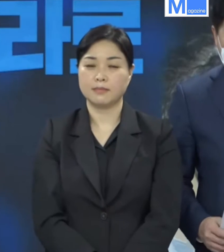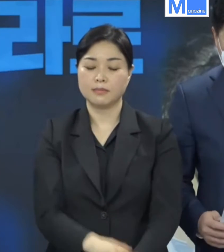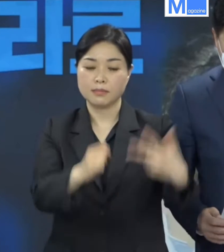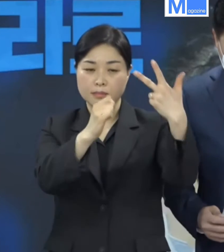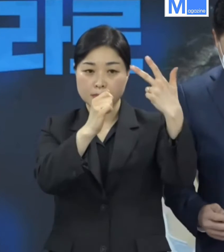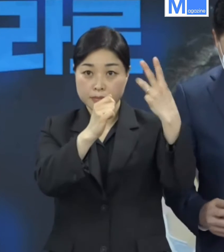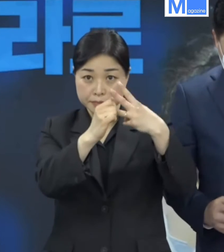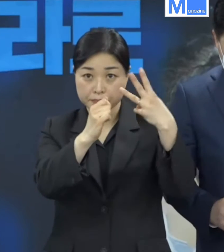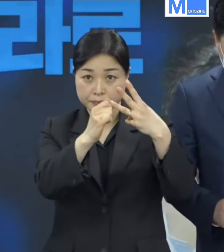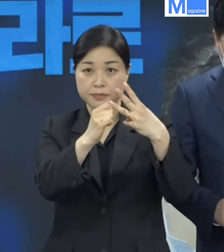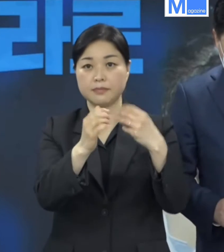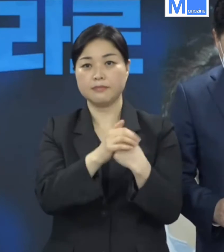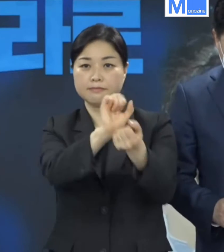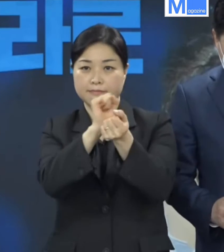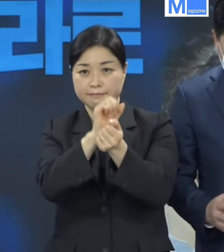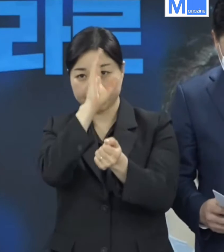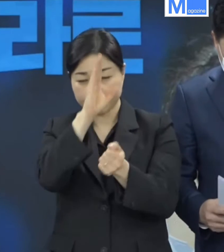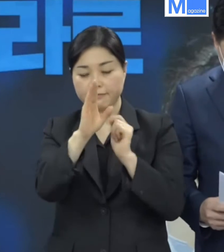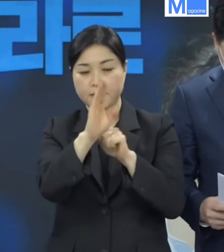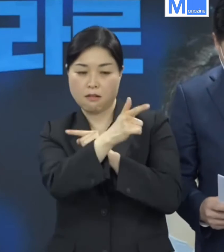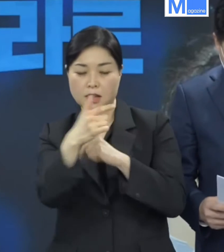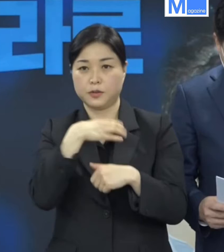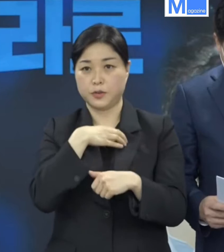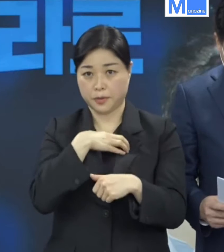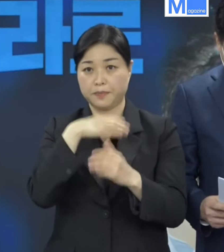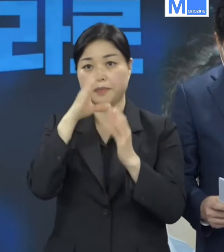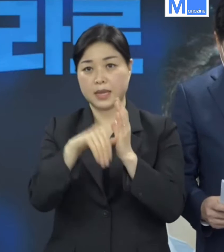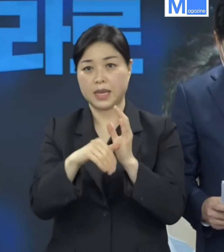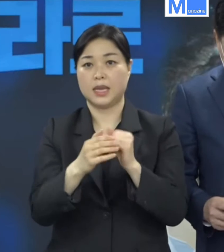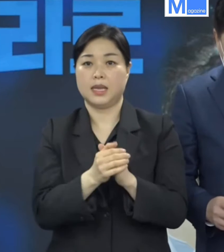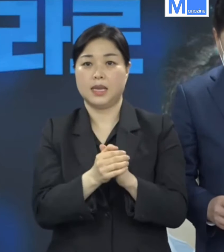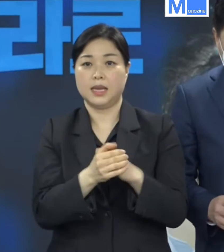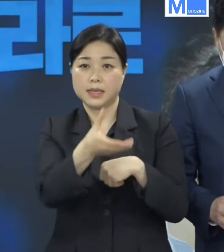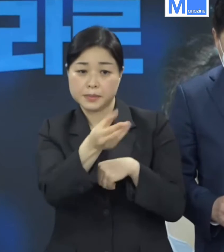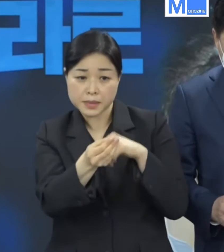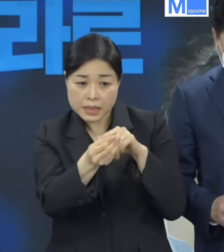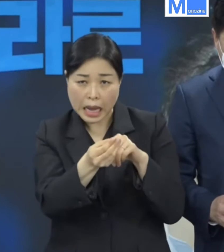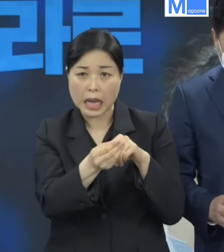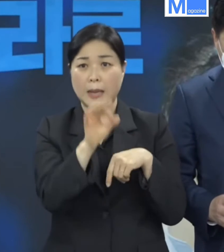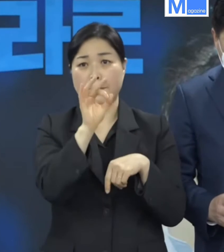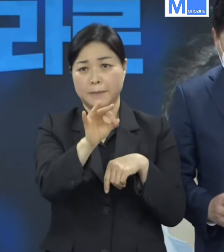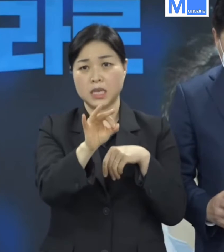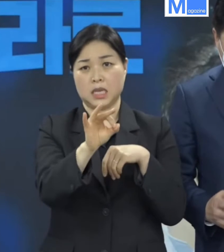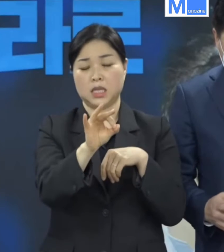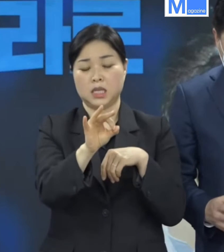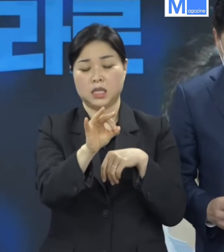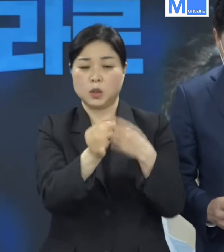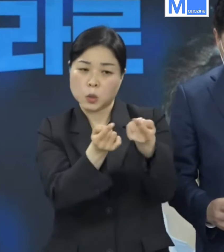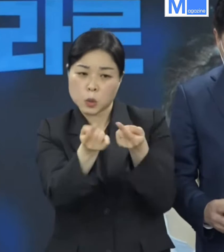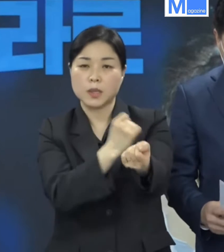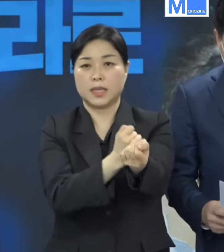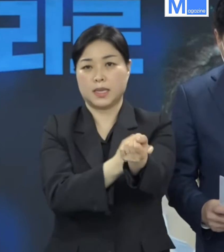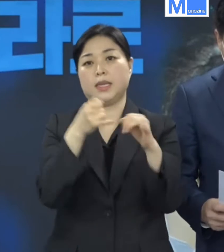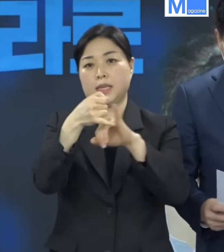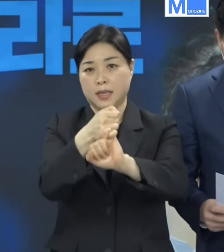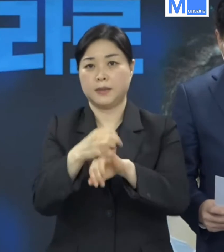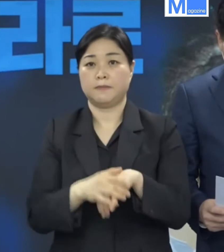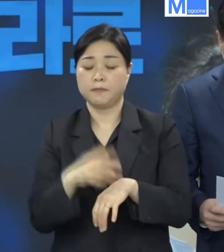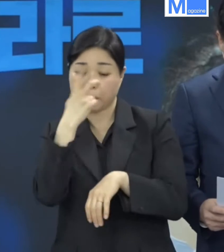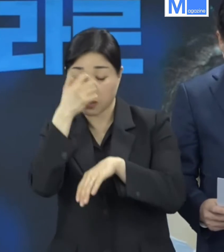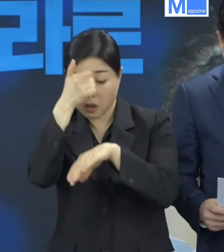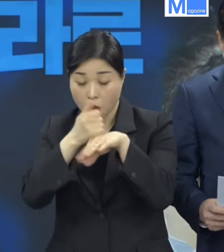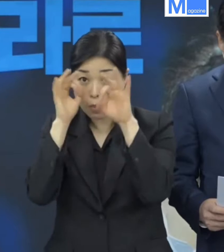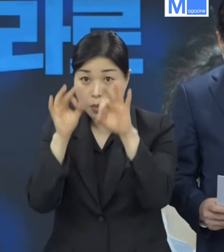세 번째, 감염병 등 재난 시기에 임차 상인 임대료 부담을 완화하겠습니다. 조사